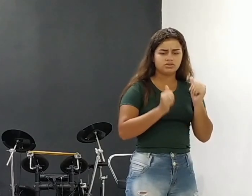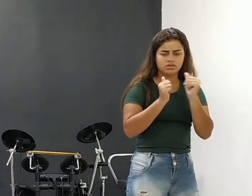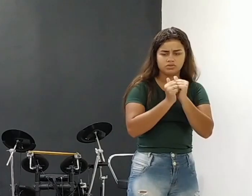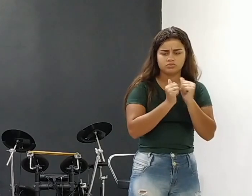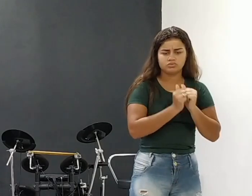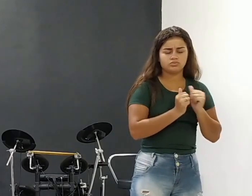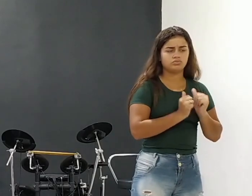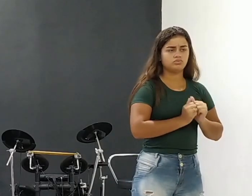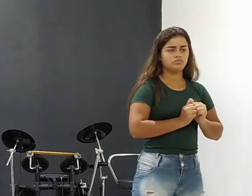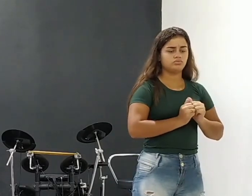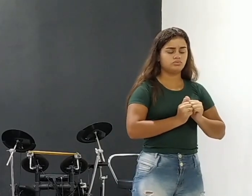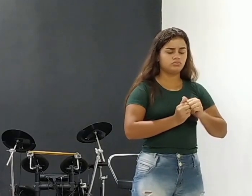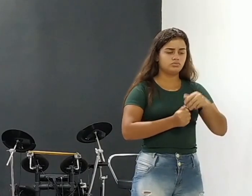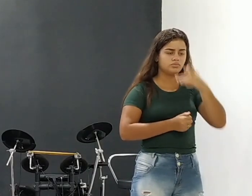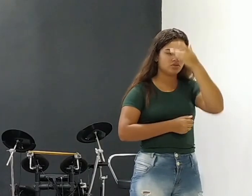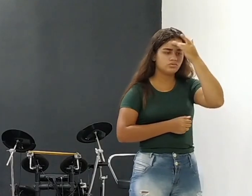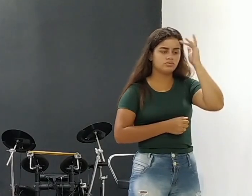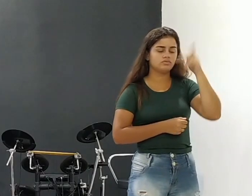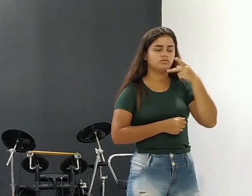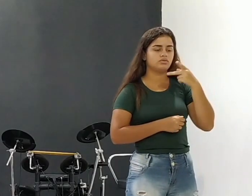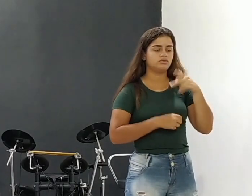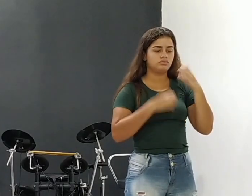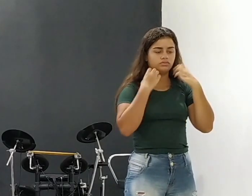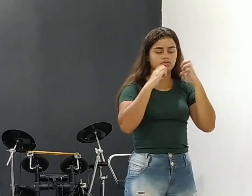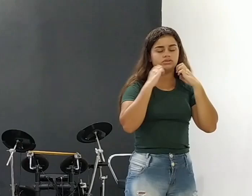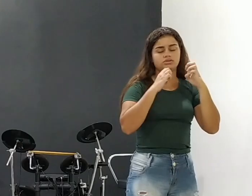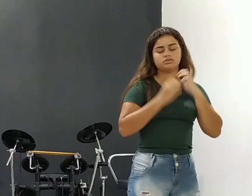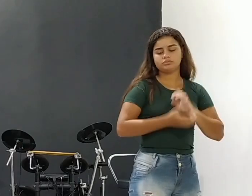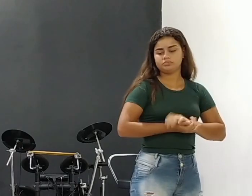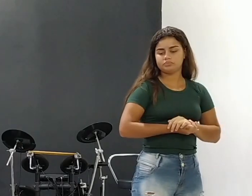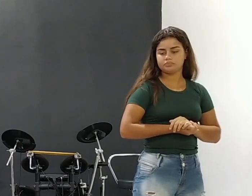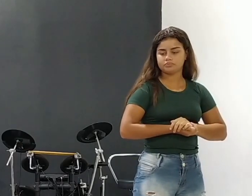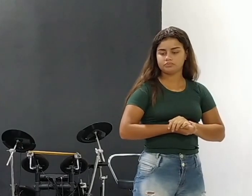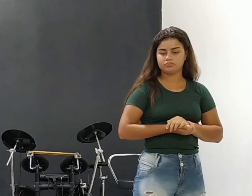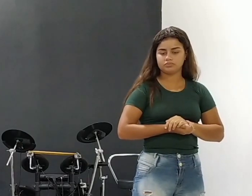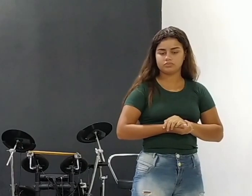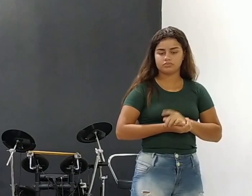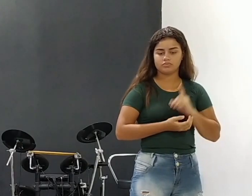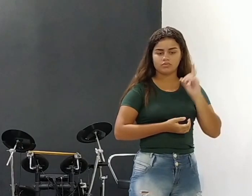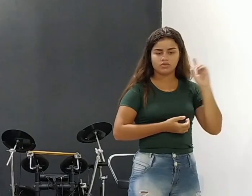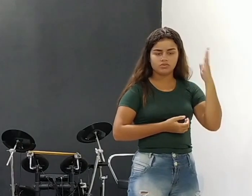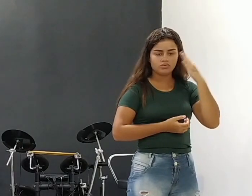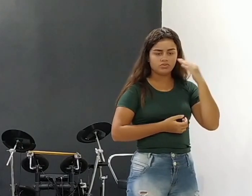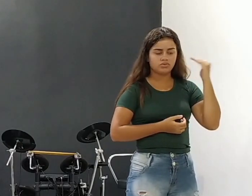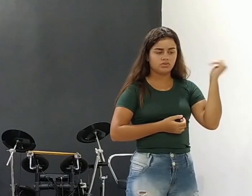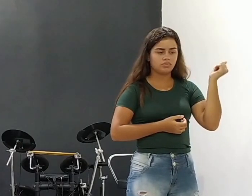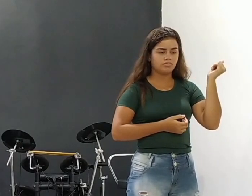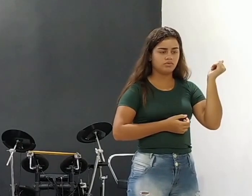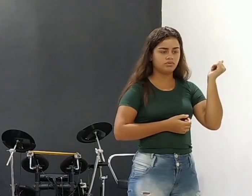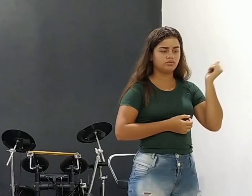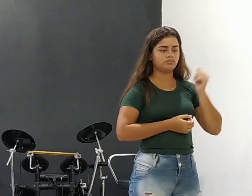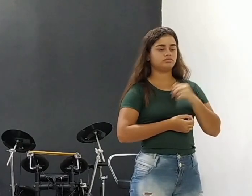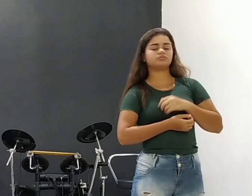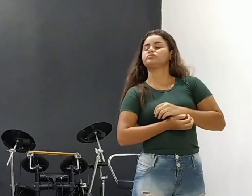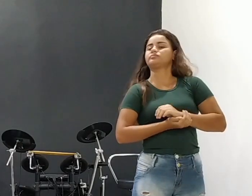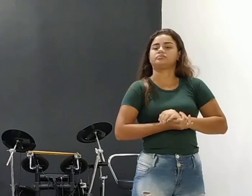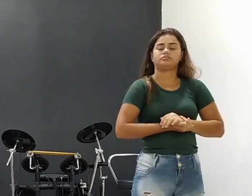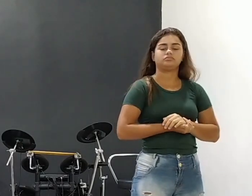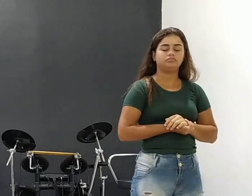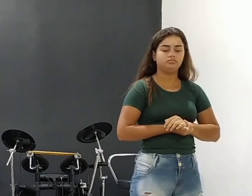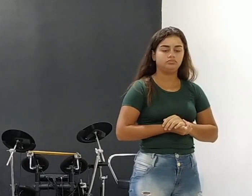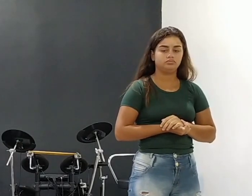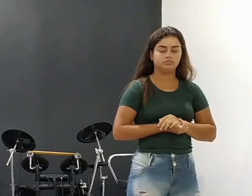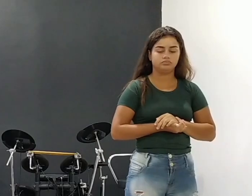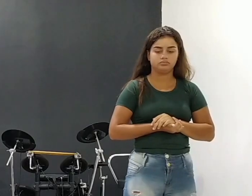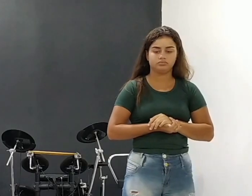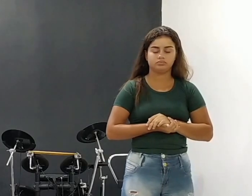de pessoas falando da palavra dele. Deus chama quem é cheio de ovelha. Diz